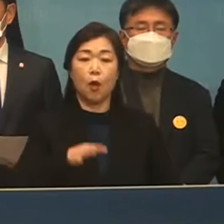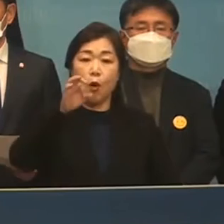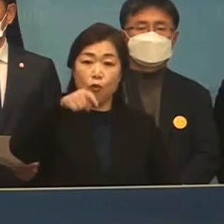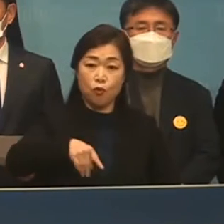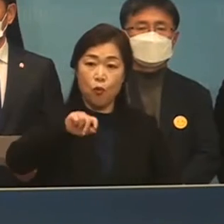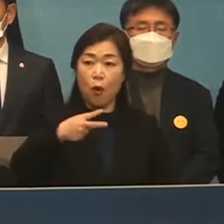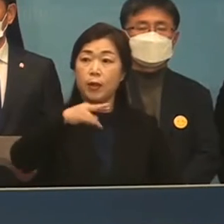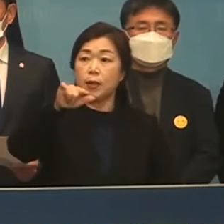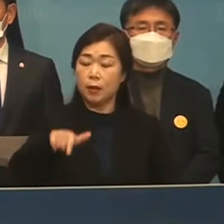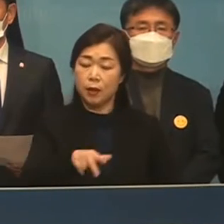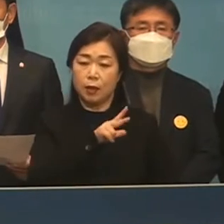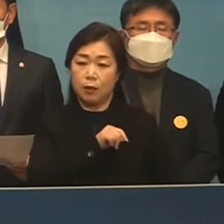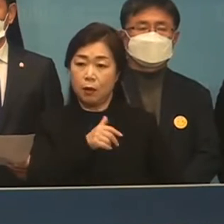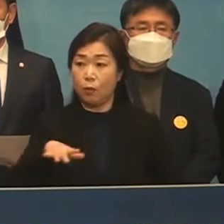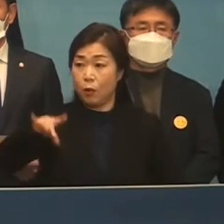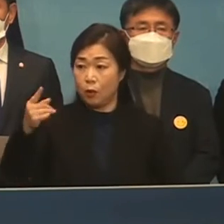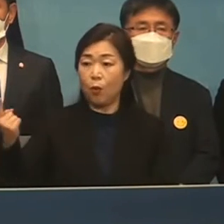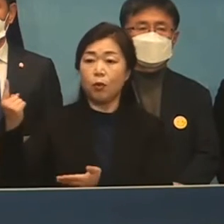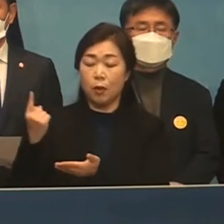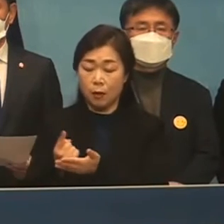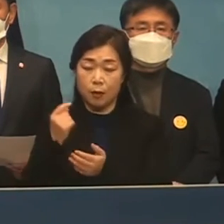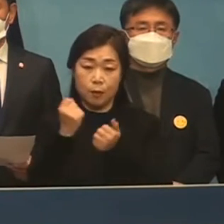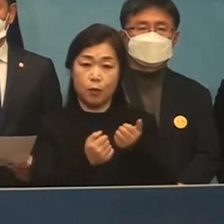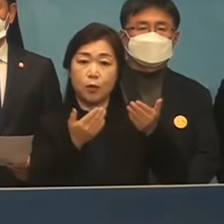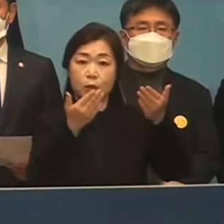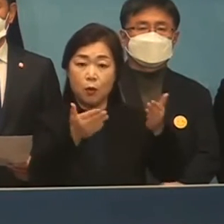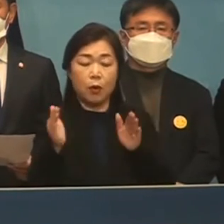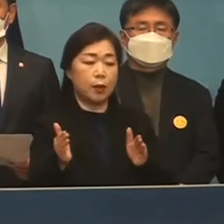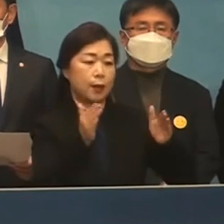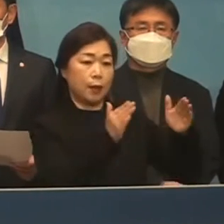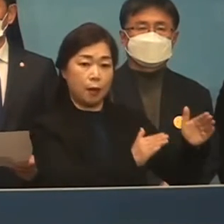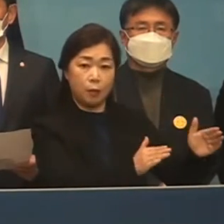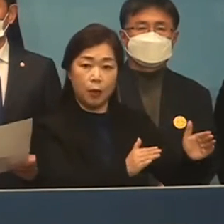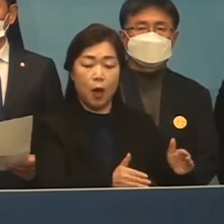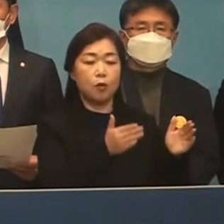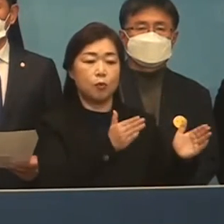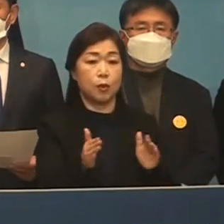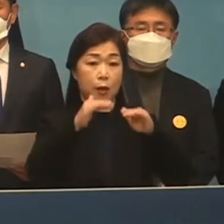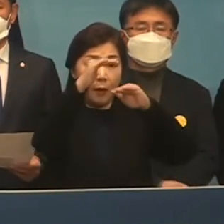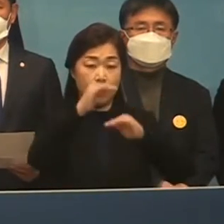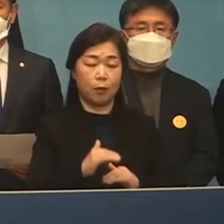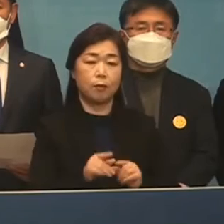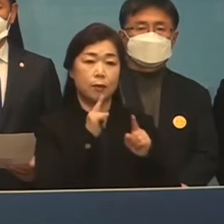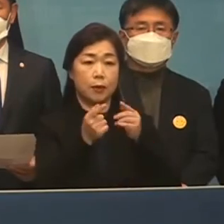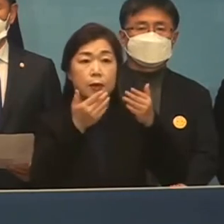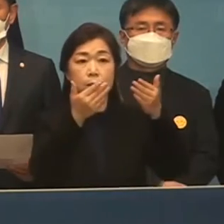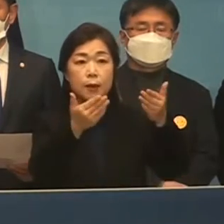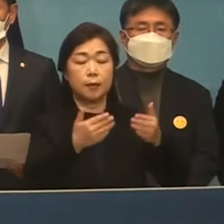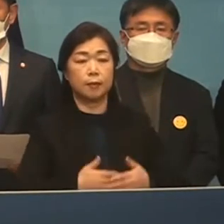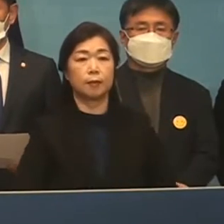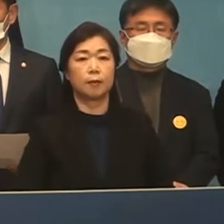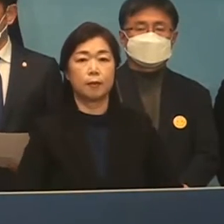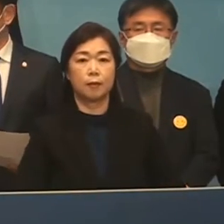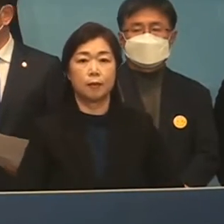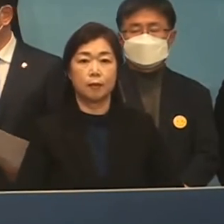우원식 의원님께서 취지를 설명해 주시고 그 다음에 준비된 기자회견을 하도록